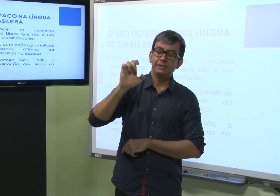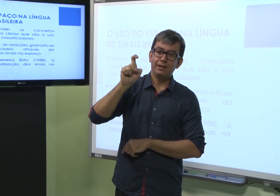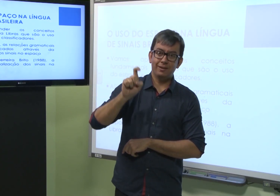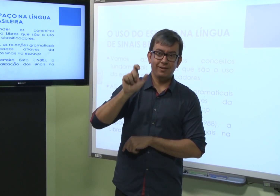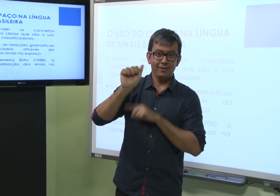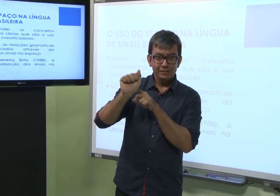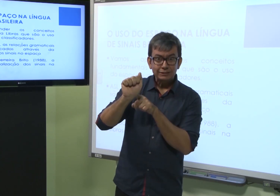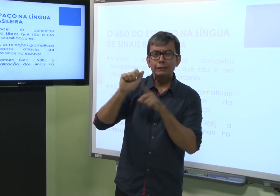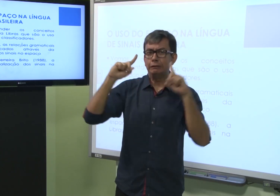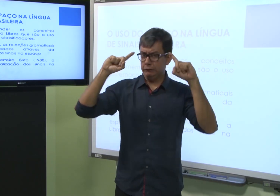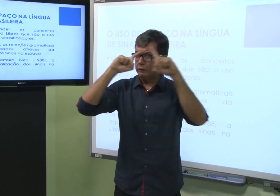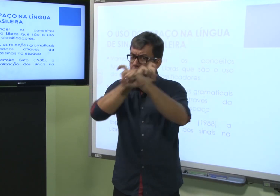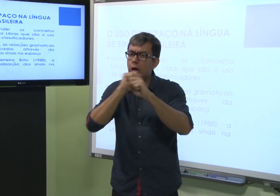complexos.